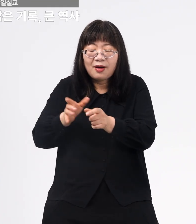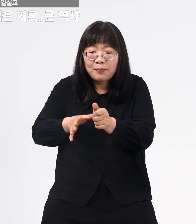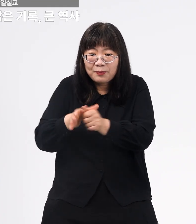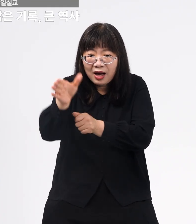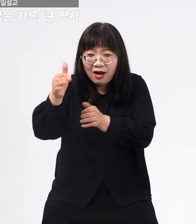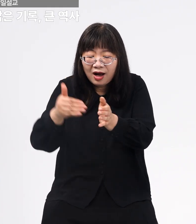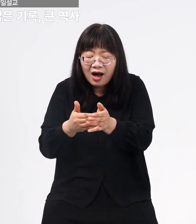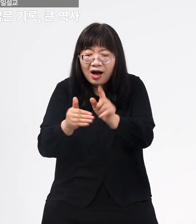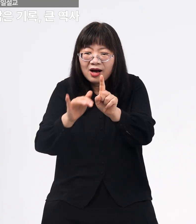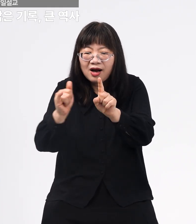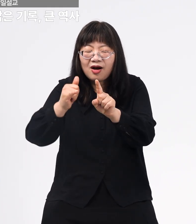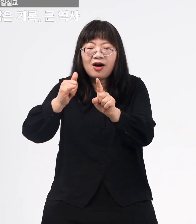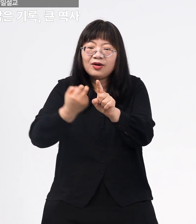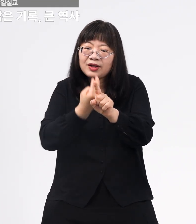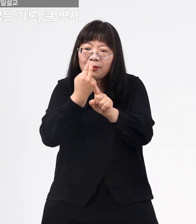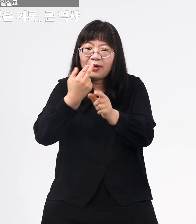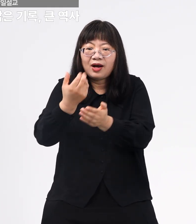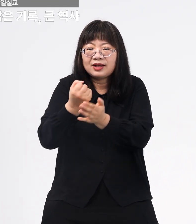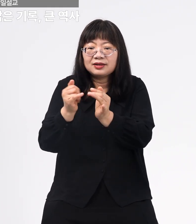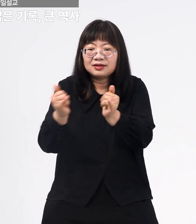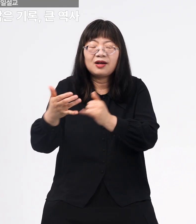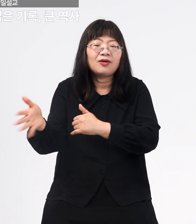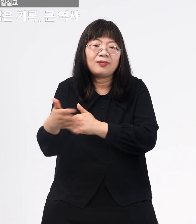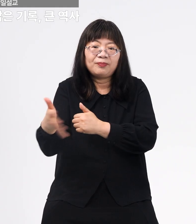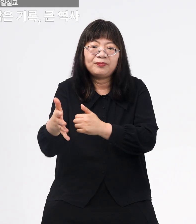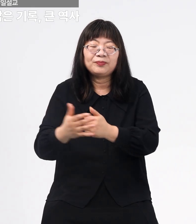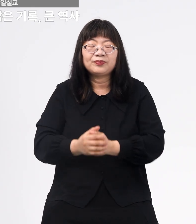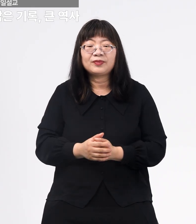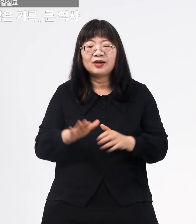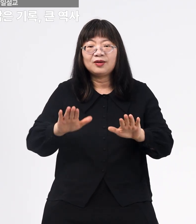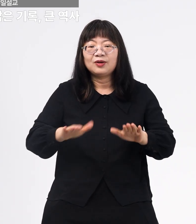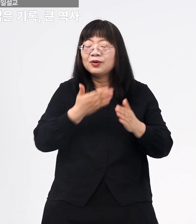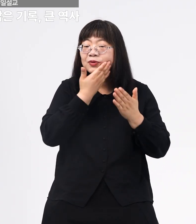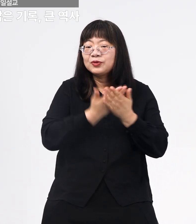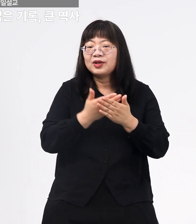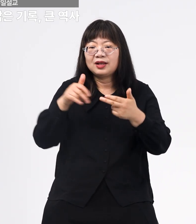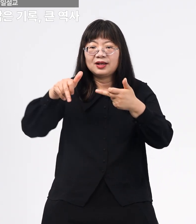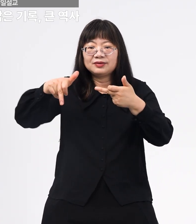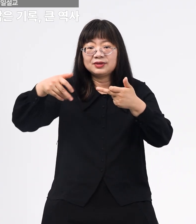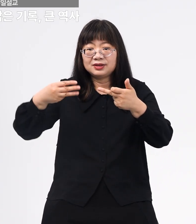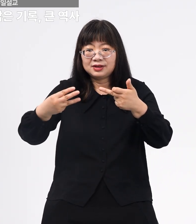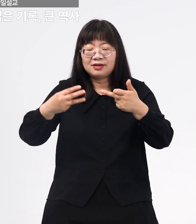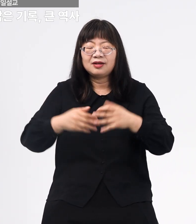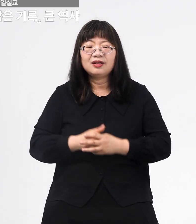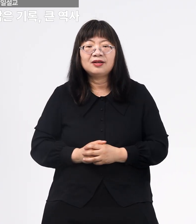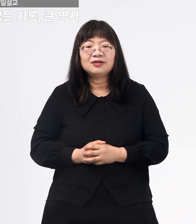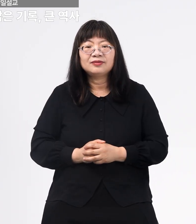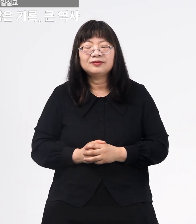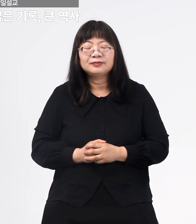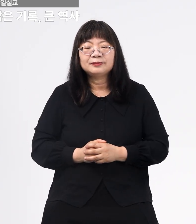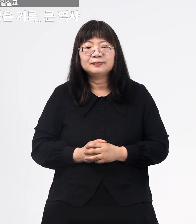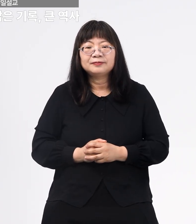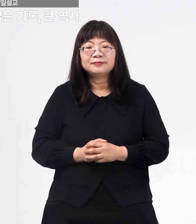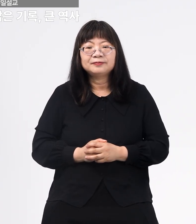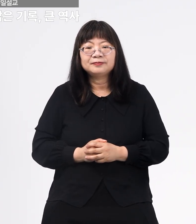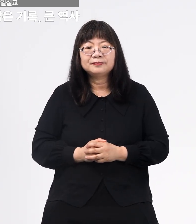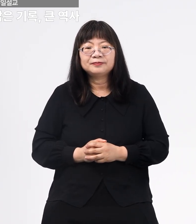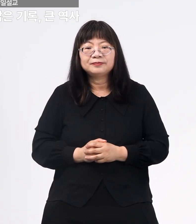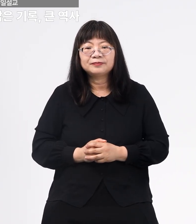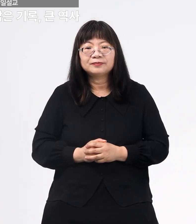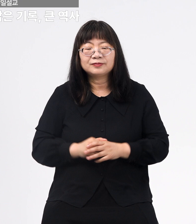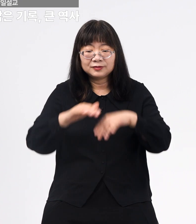사람도 남은 자가 없었더라. 오늘 중요한 게 17절입니다. 17절. 우리